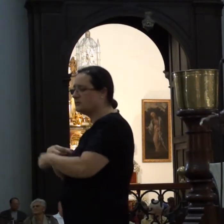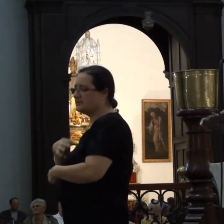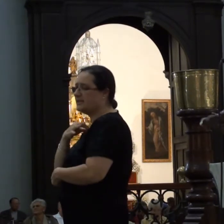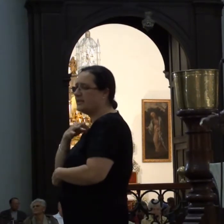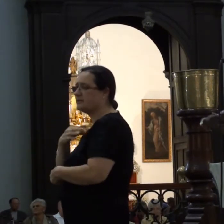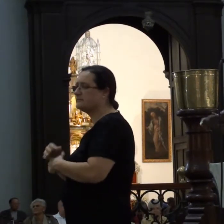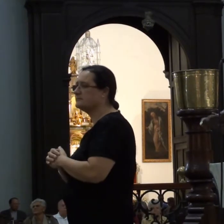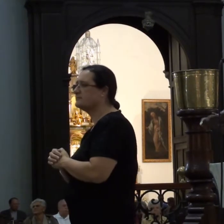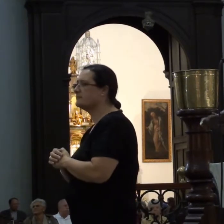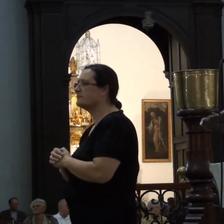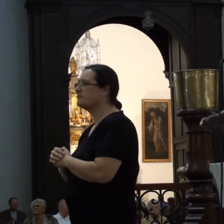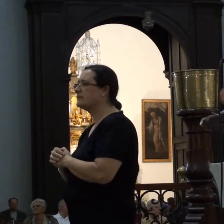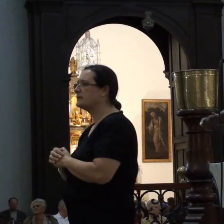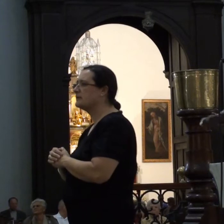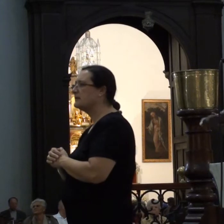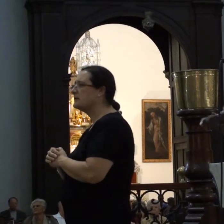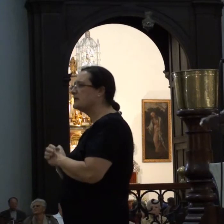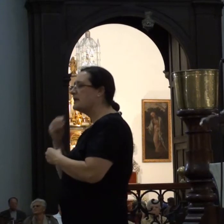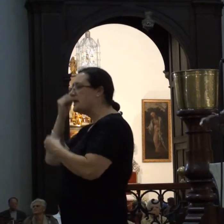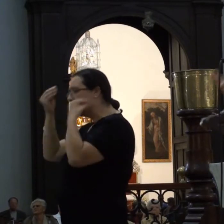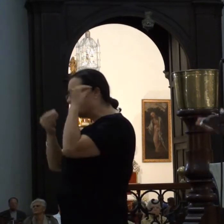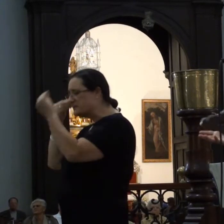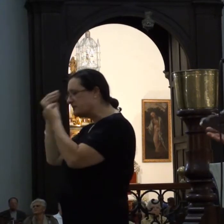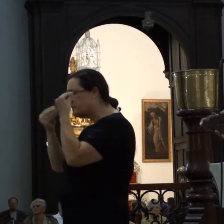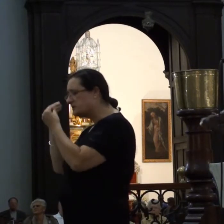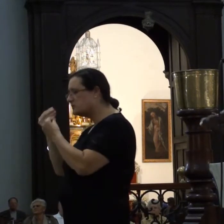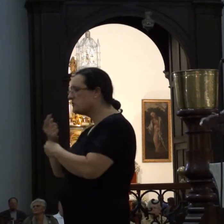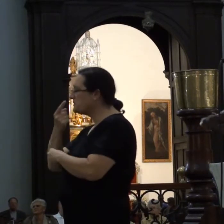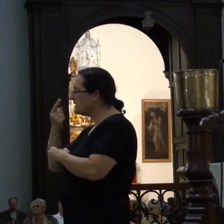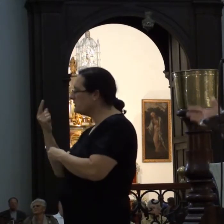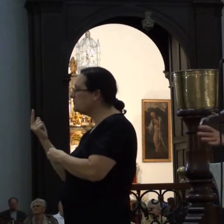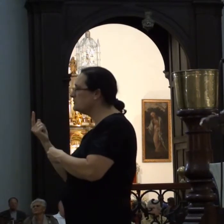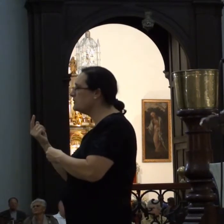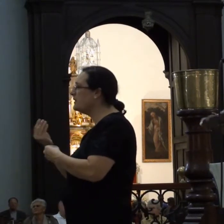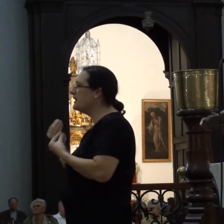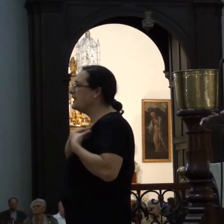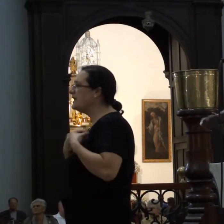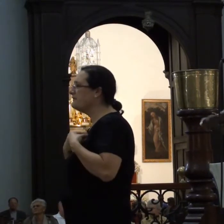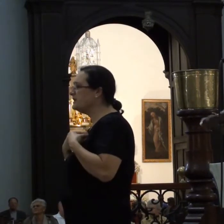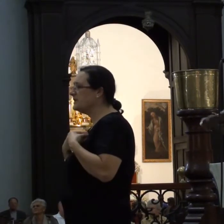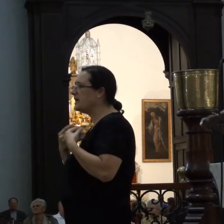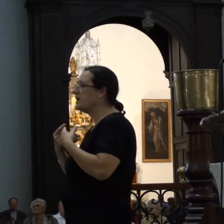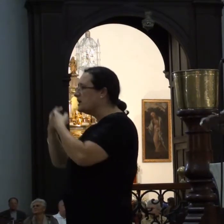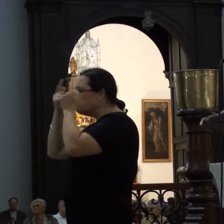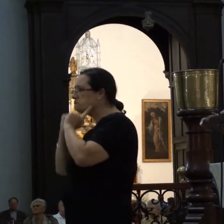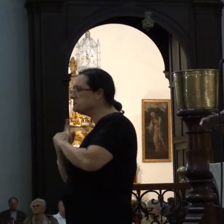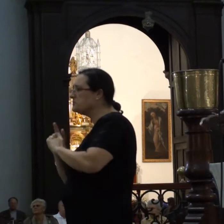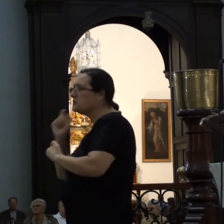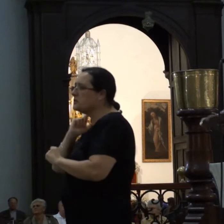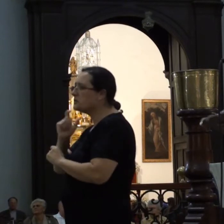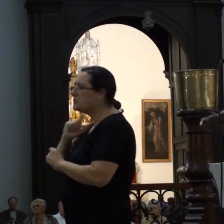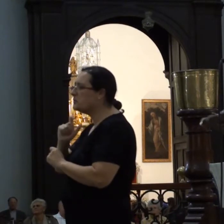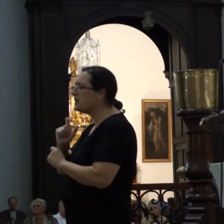bolsa la reflexión correspondiente habrá que hacerla en nosotros ministerios en la vida consagrada en toda la vida de la